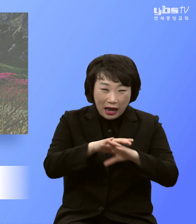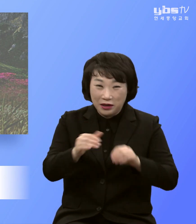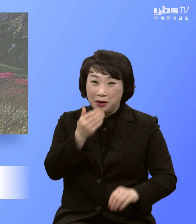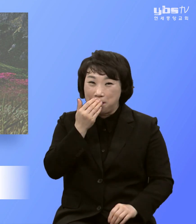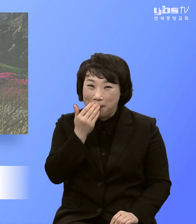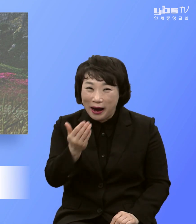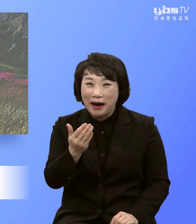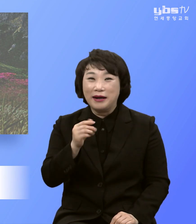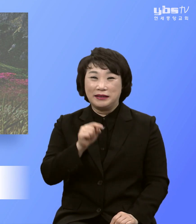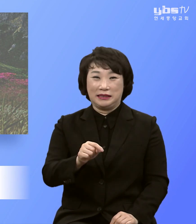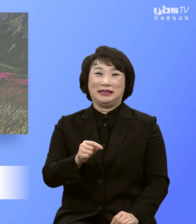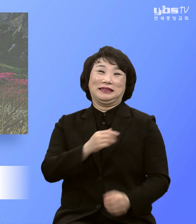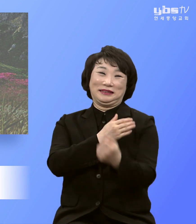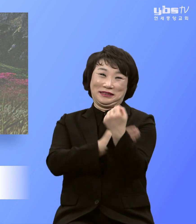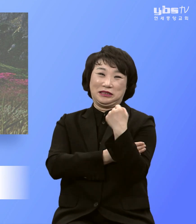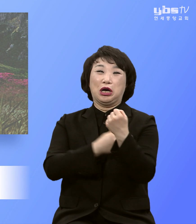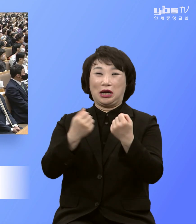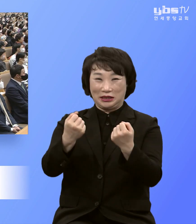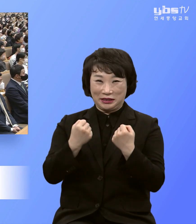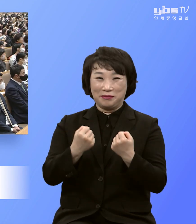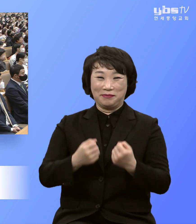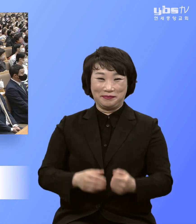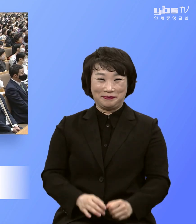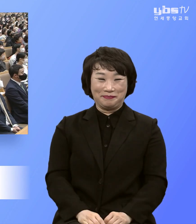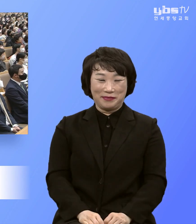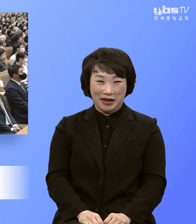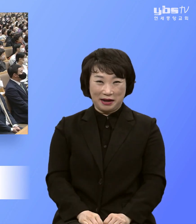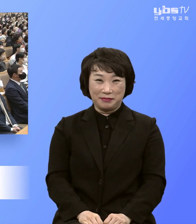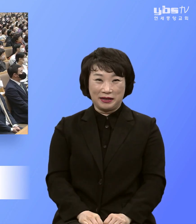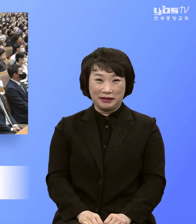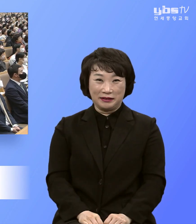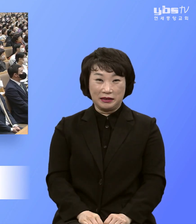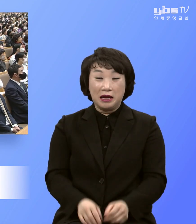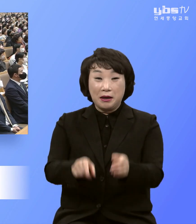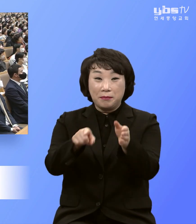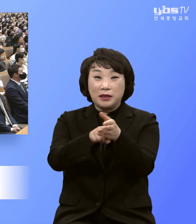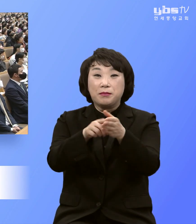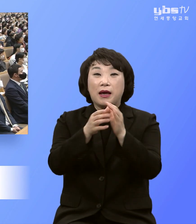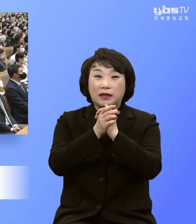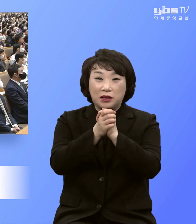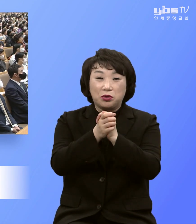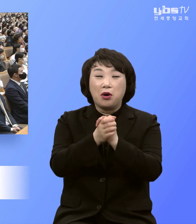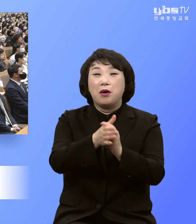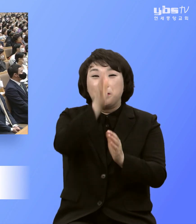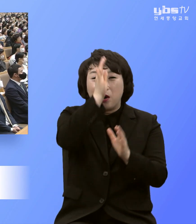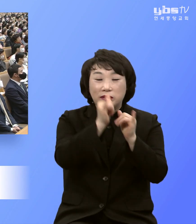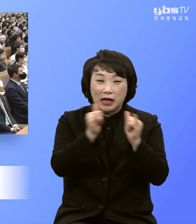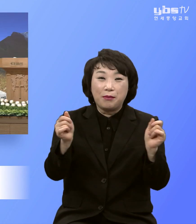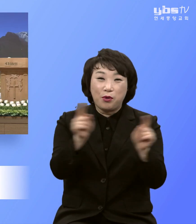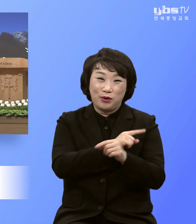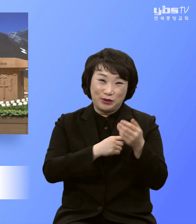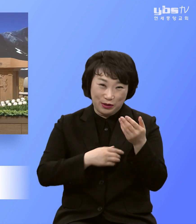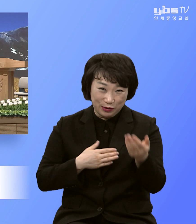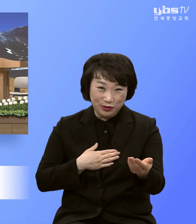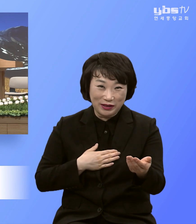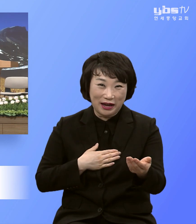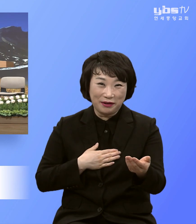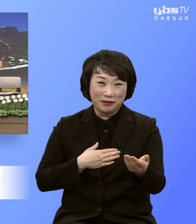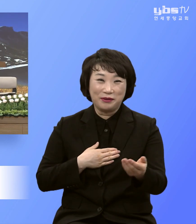해결할 수 있는 능력의 힘이라 이 말이야. 믿음의 기도는 병든 자를